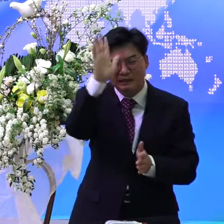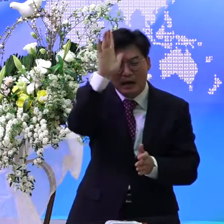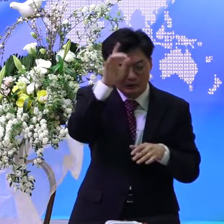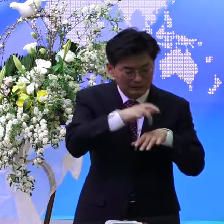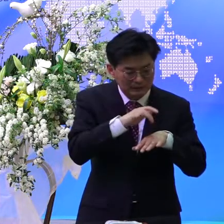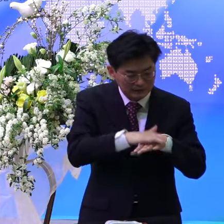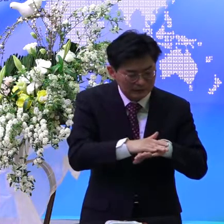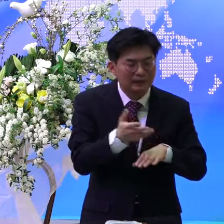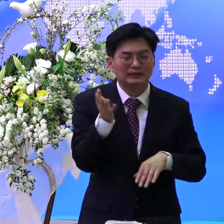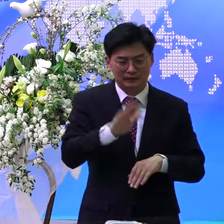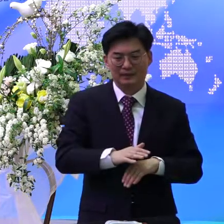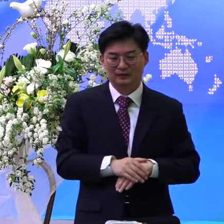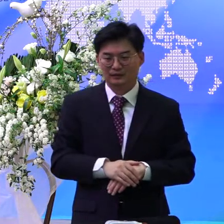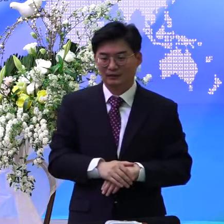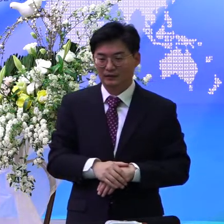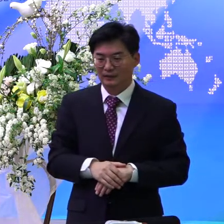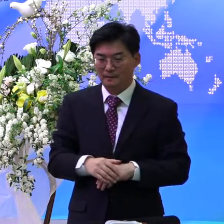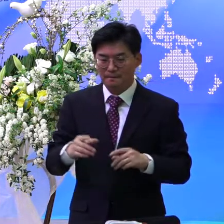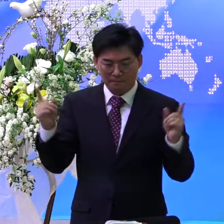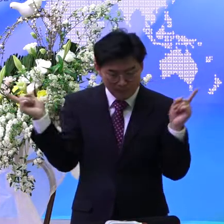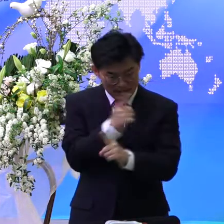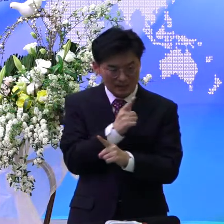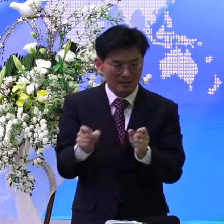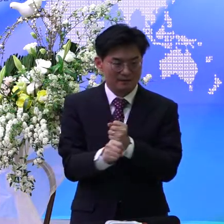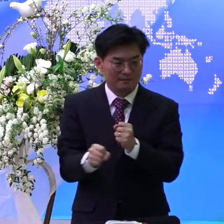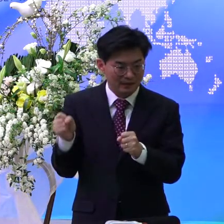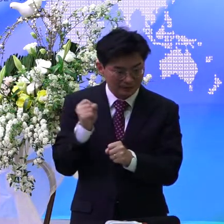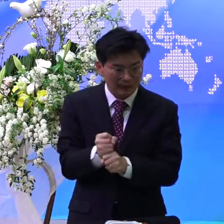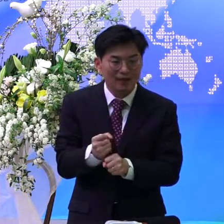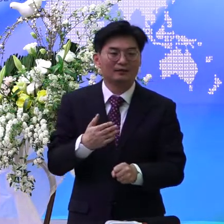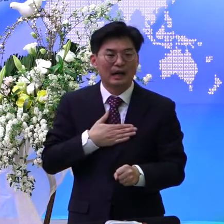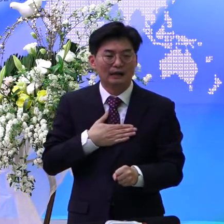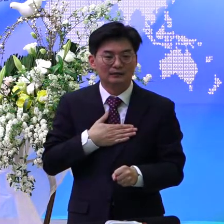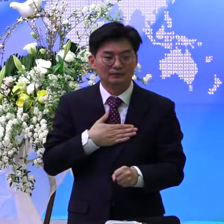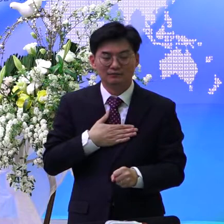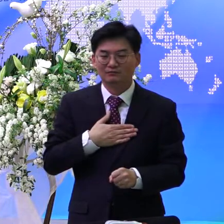닭이 될 뻔한 독수리의 이야기입니다.